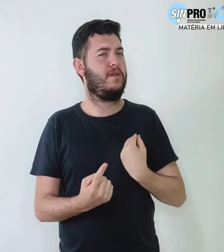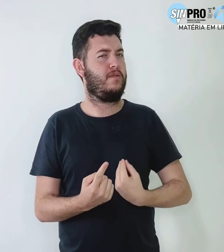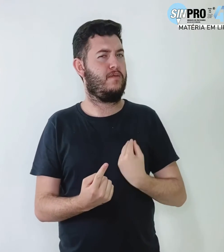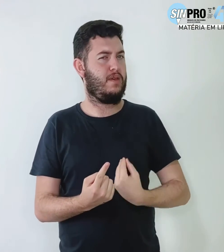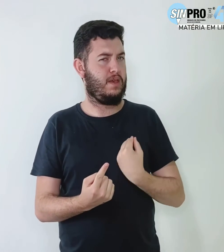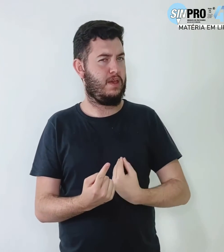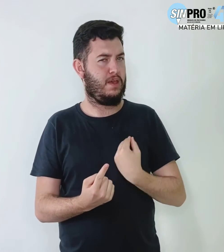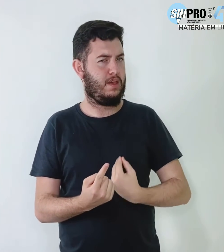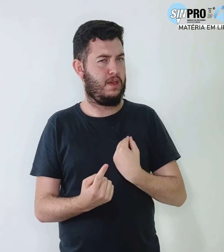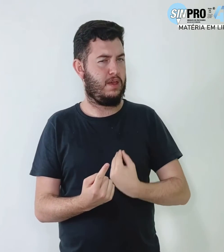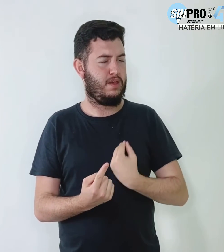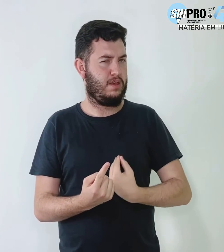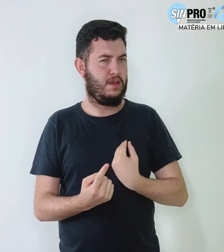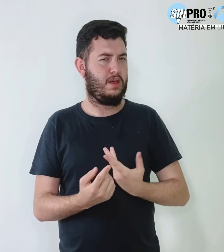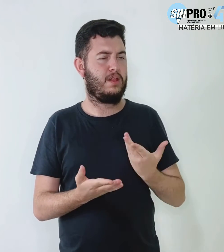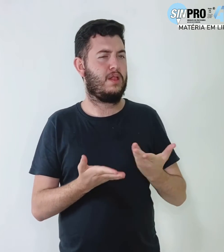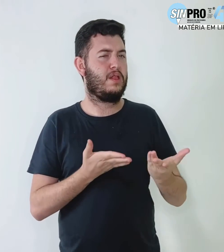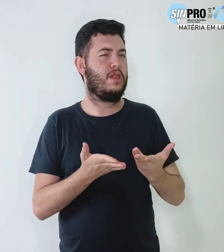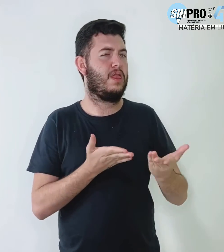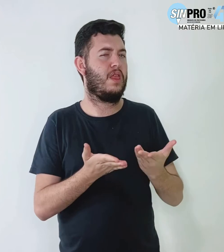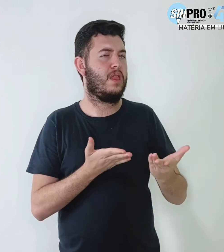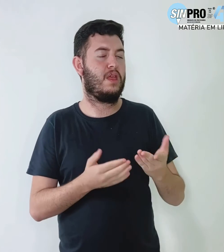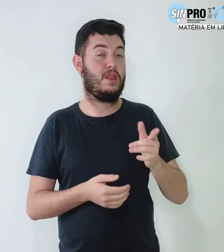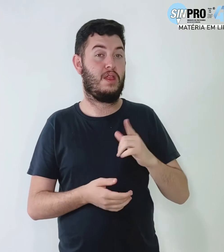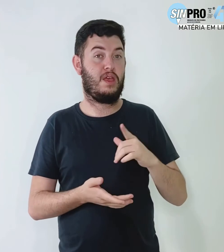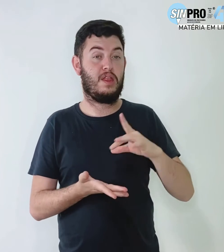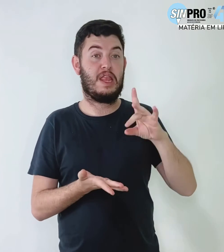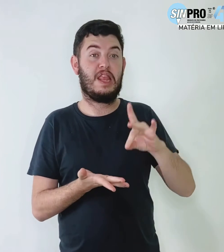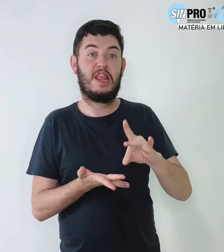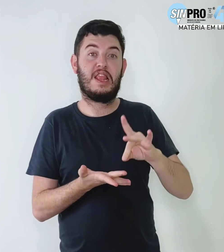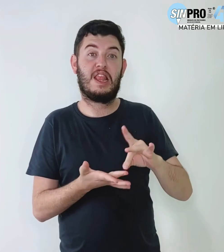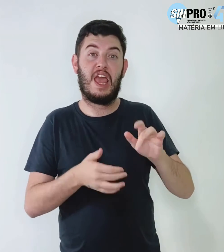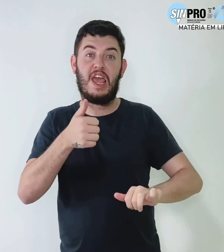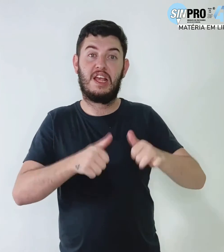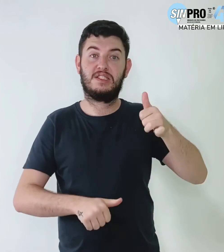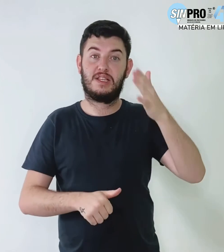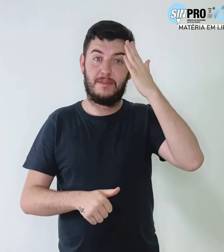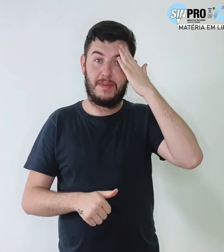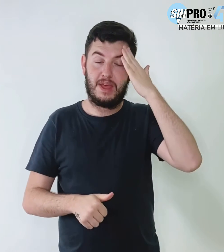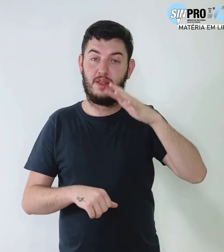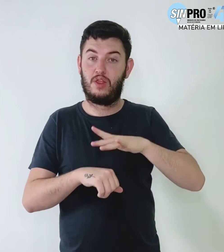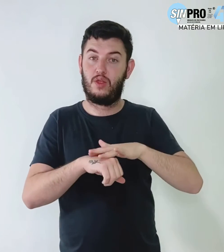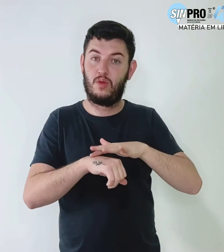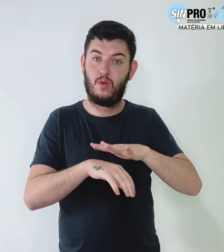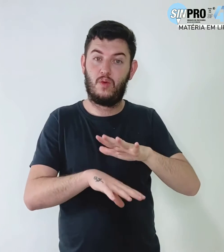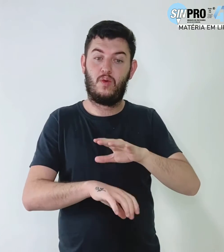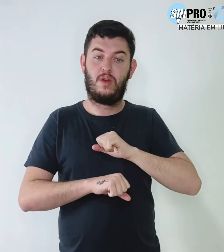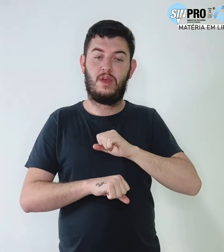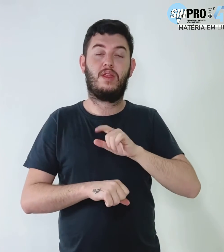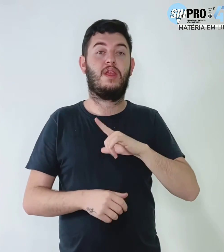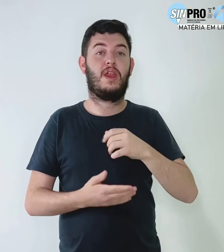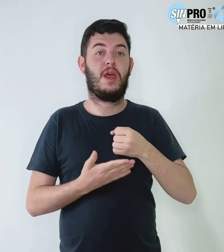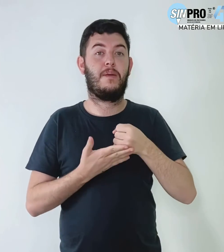sobreviver? Por meio de testagem, rastreamento de contatos e construção de redes de apoio social